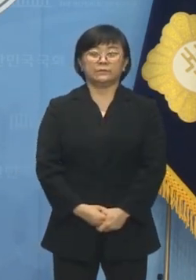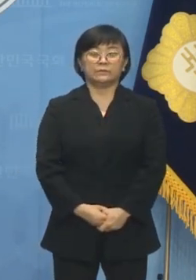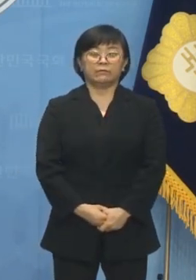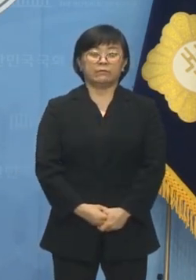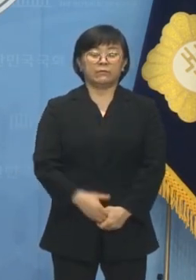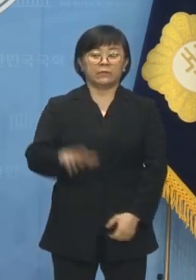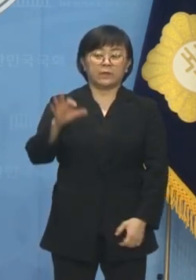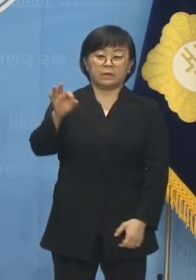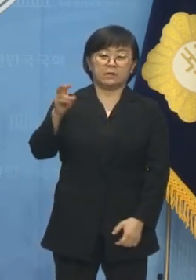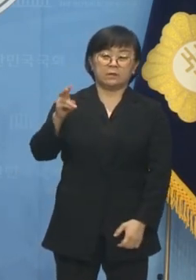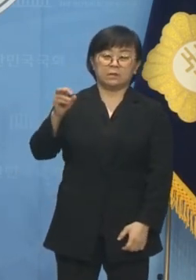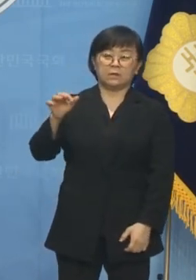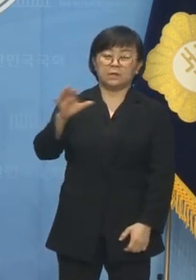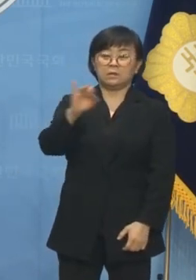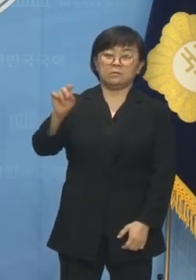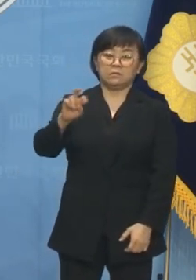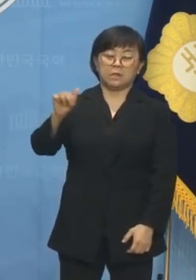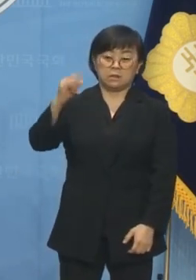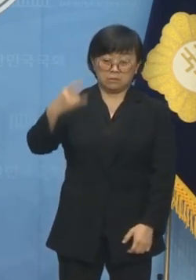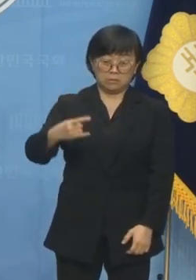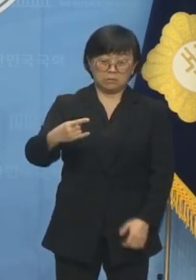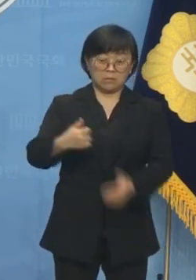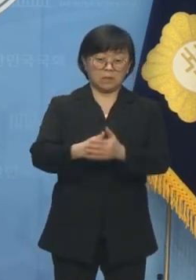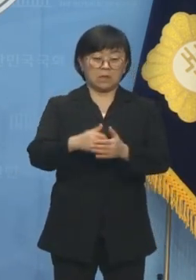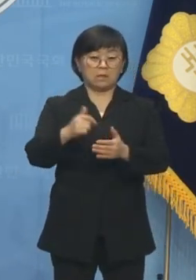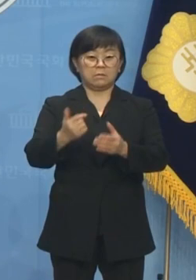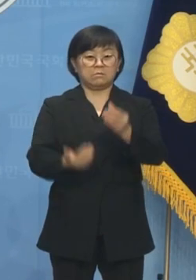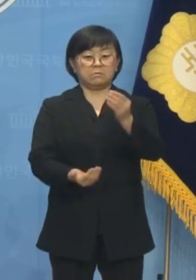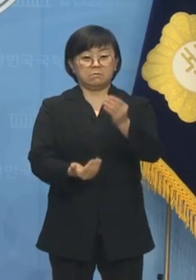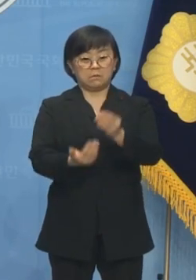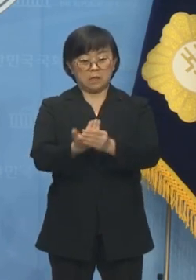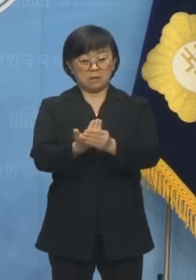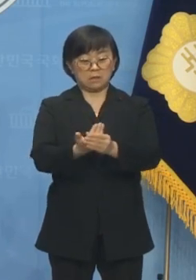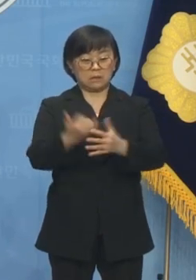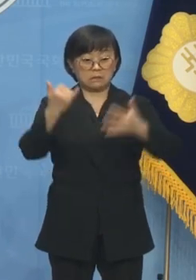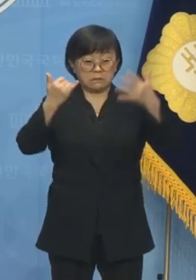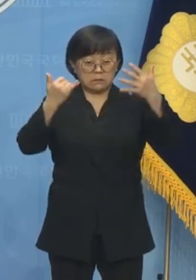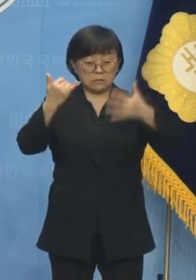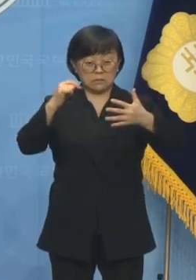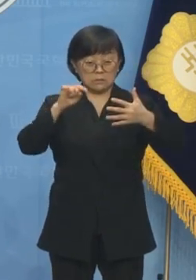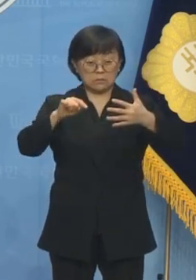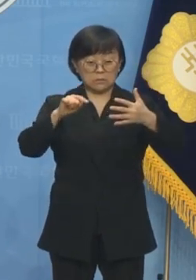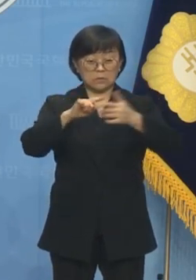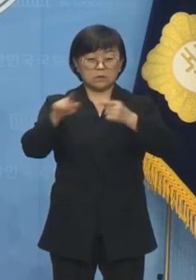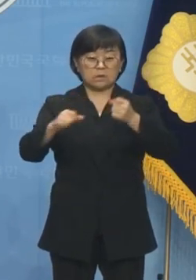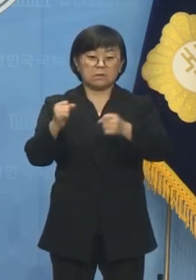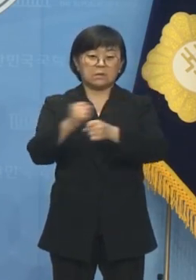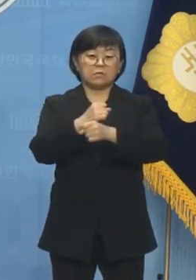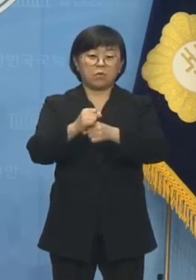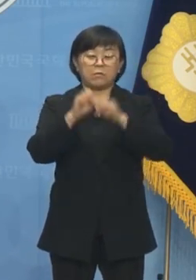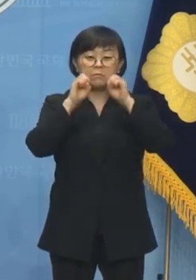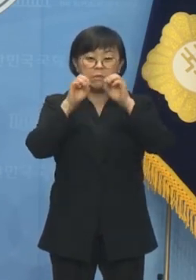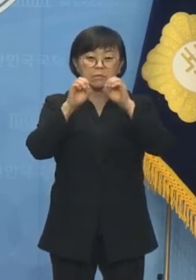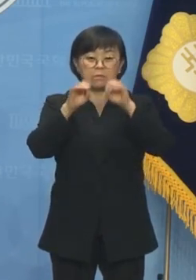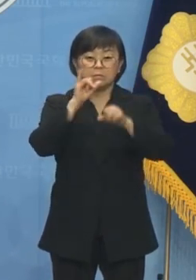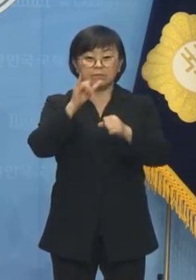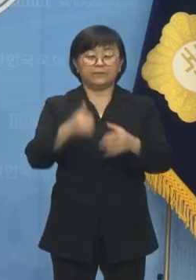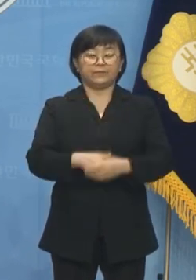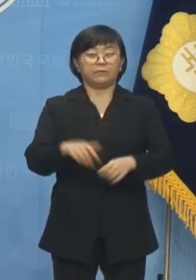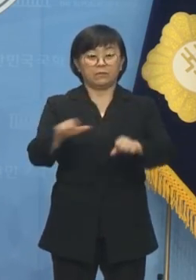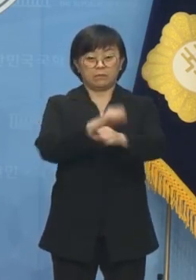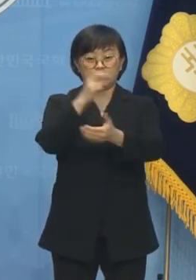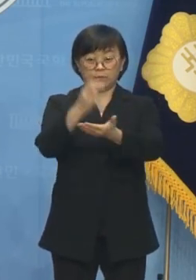영천시 청도군 이만희 후보는 참사에 대해 구 유튜버만 못한 음모론을 퍼뜨렸고